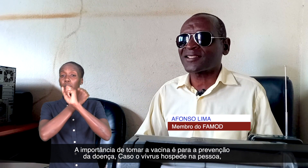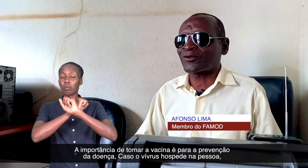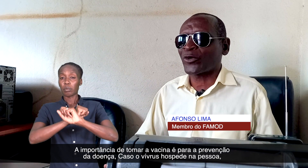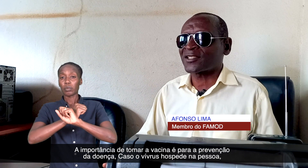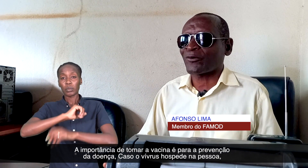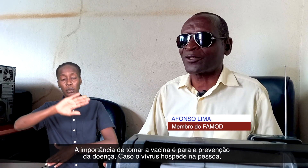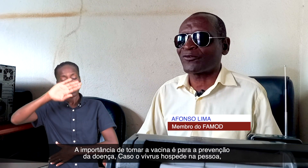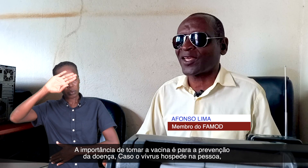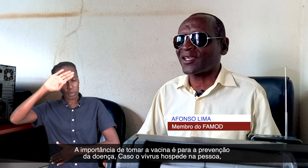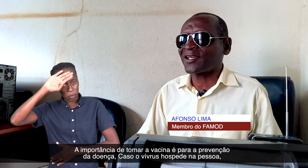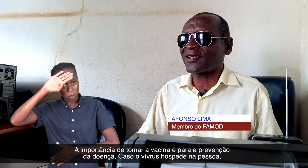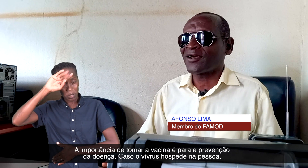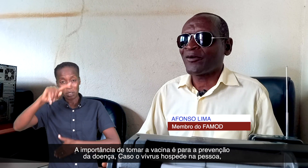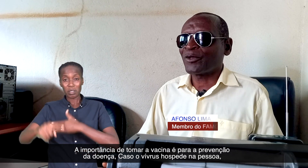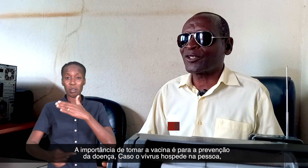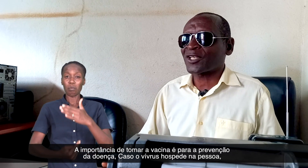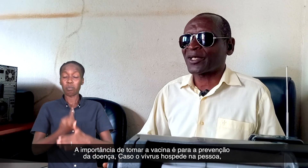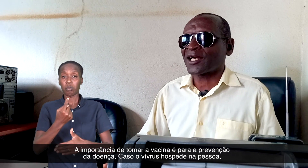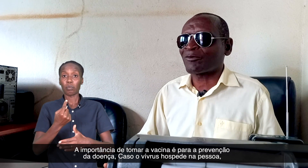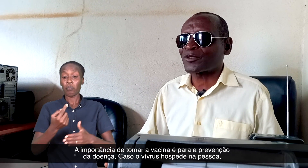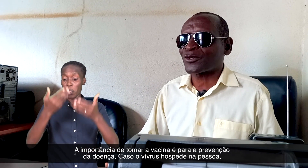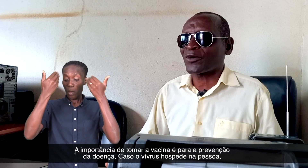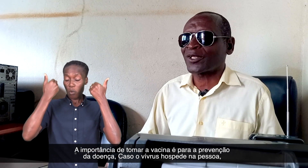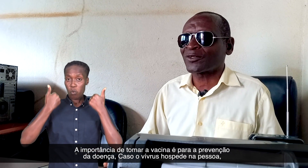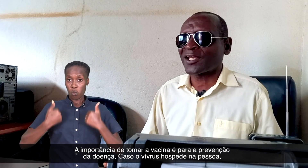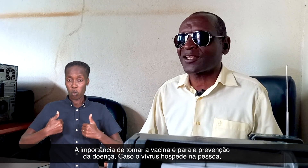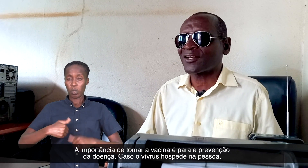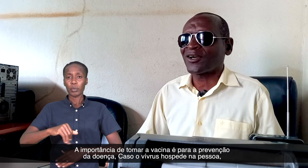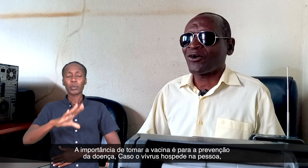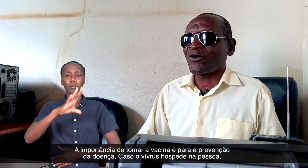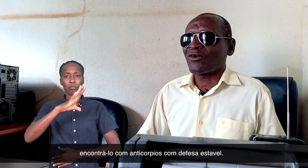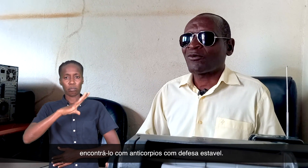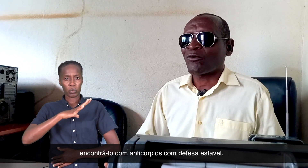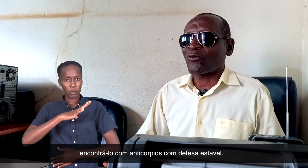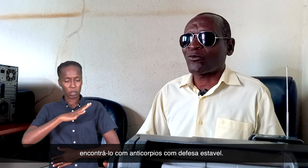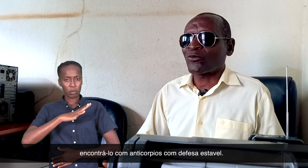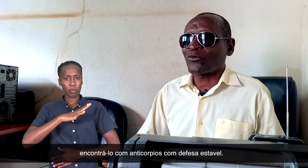prevenir essa doença quando vem, pelo menos apanhar uma pessoa quando tem